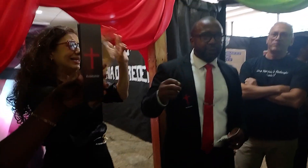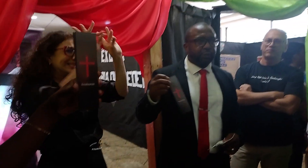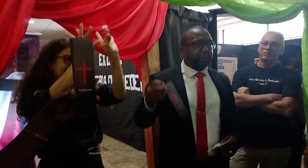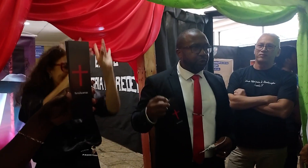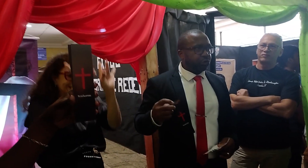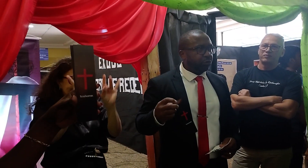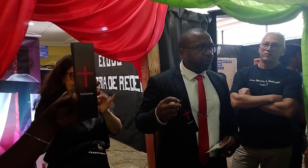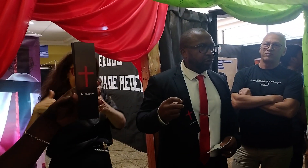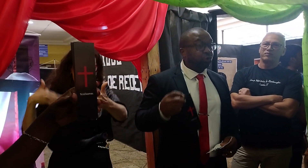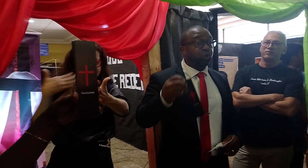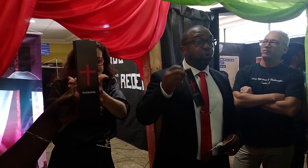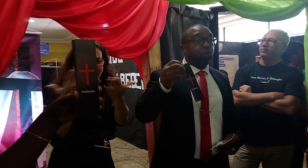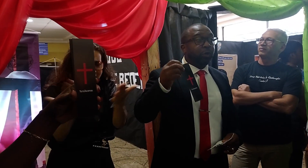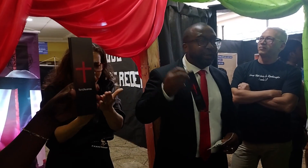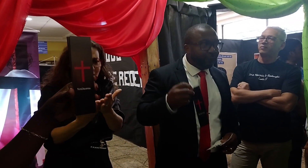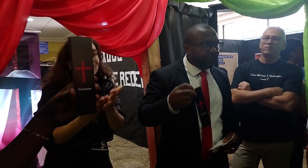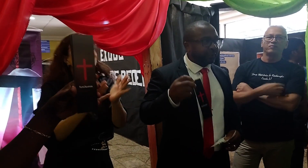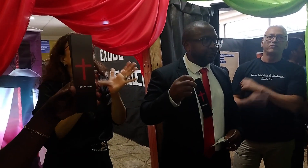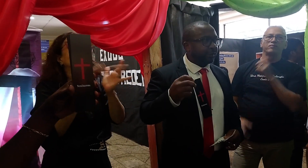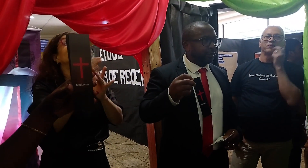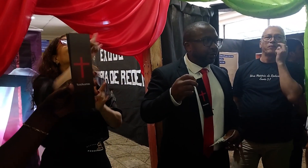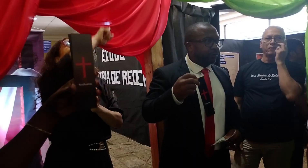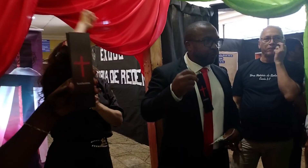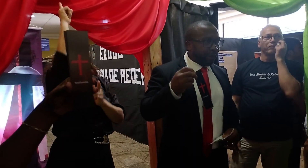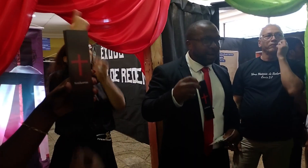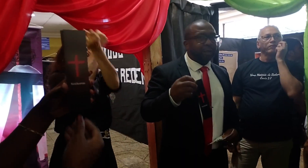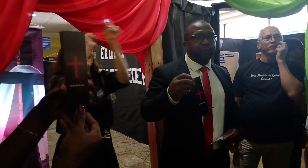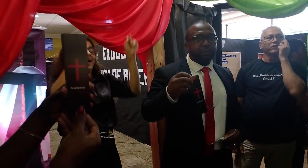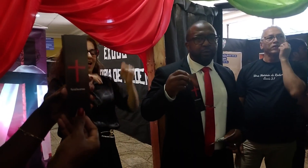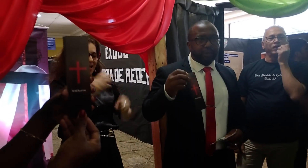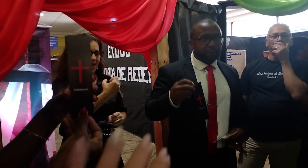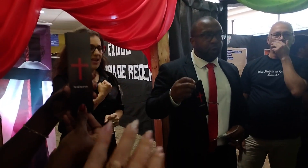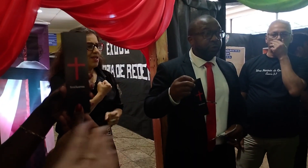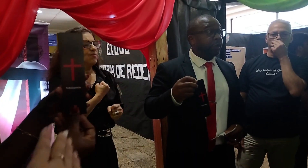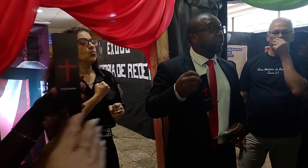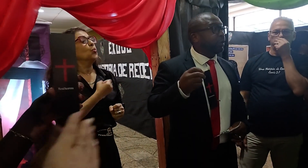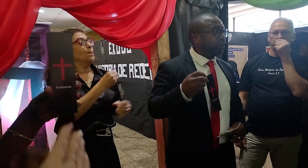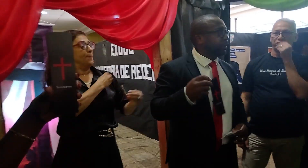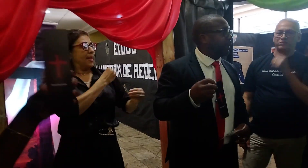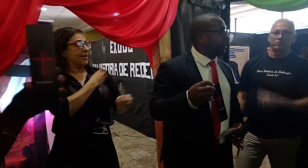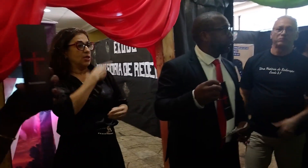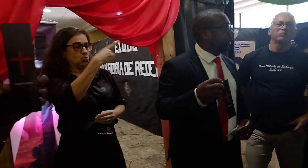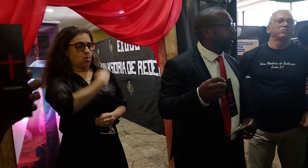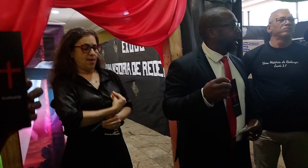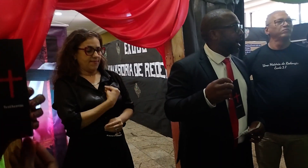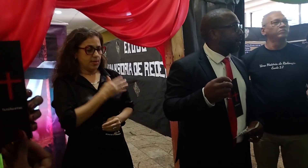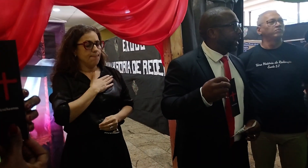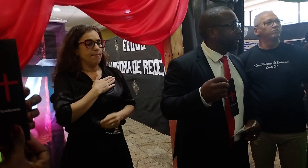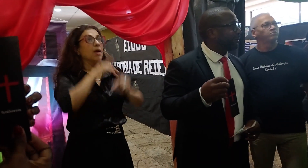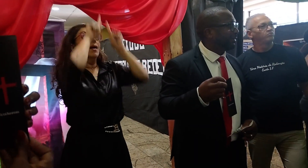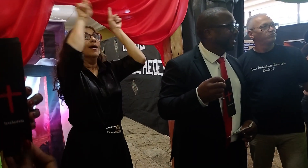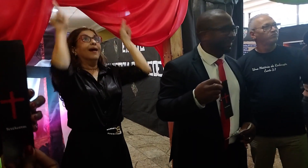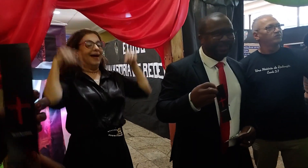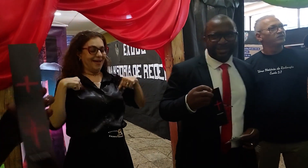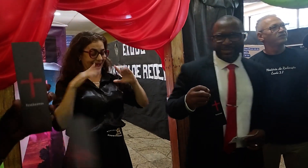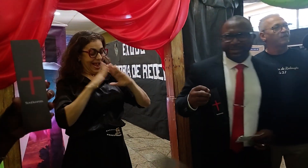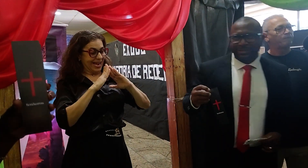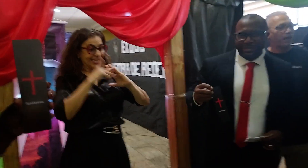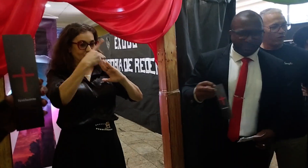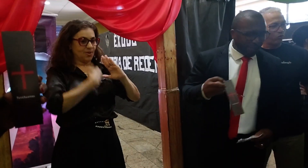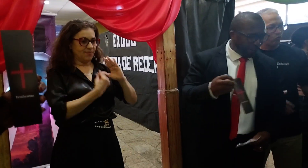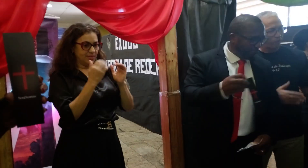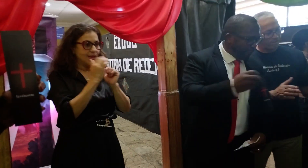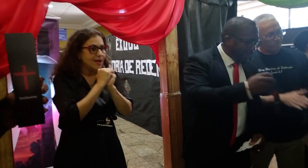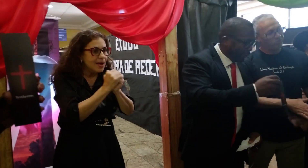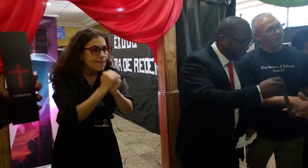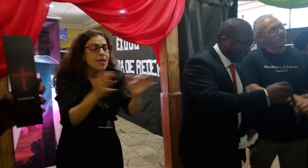Cristo nos tornou livres do pecado e da morte. Que Deus nos abençoe. Amém? Está